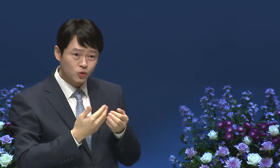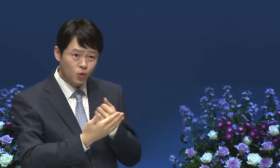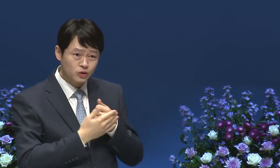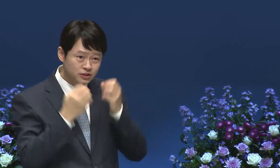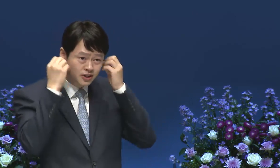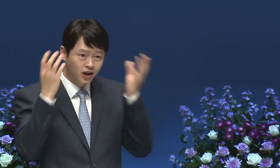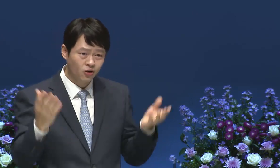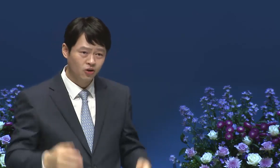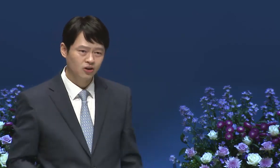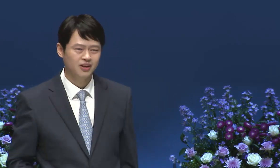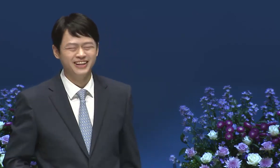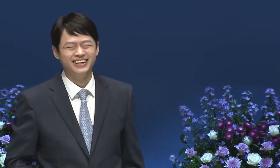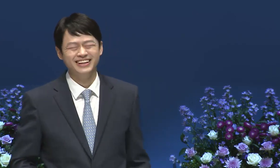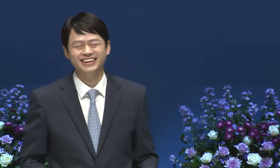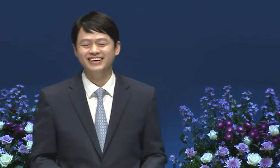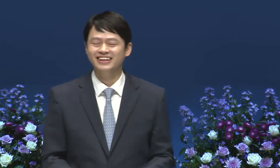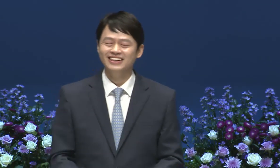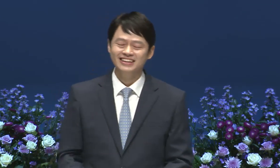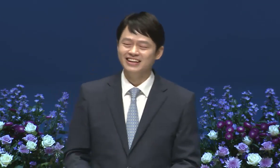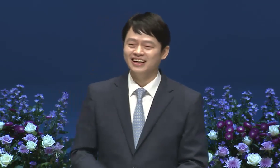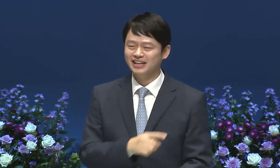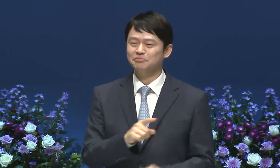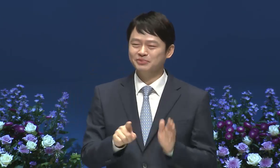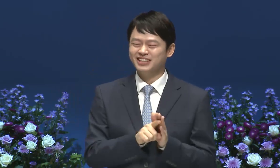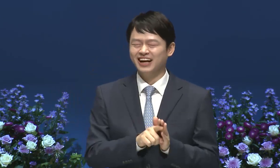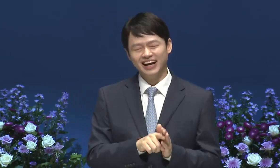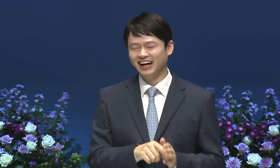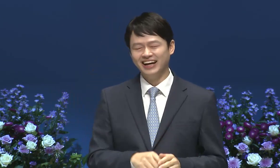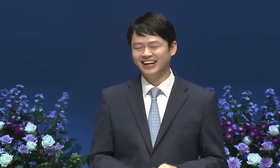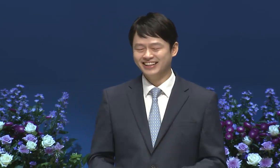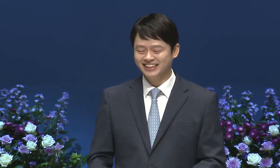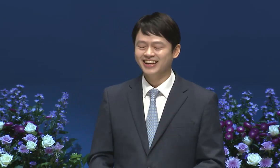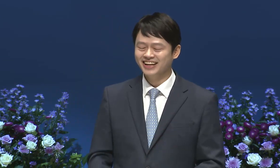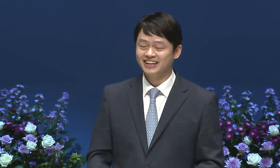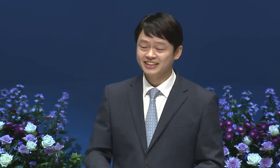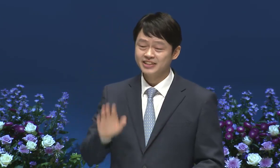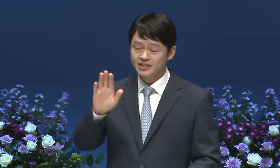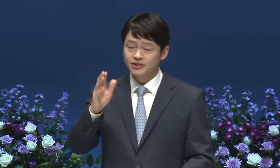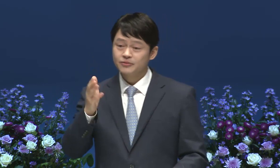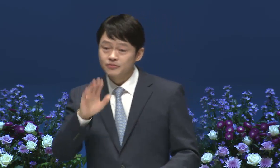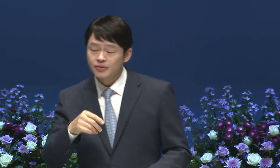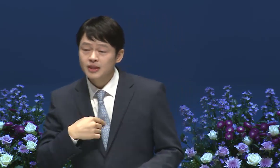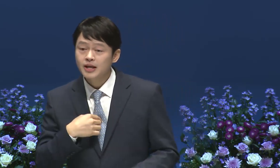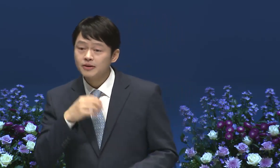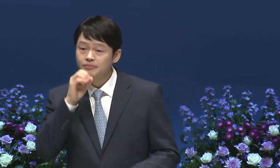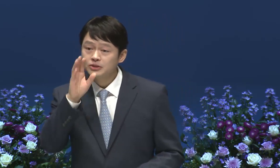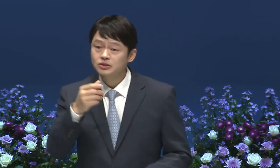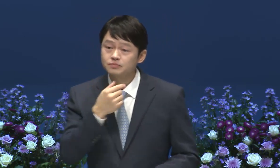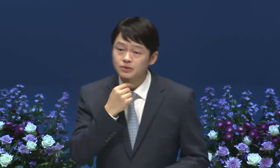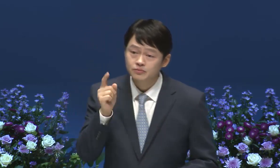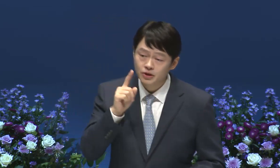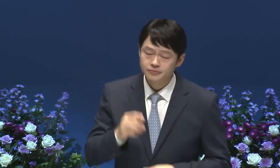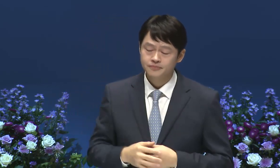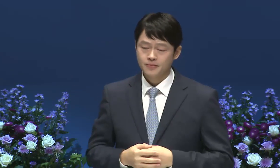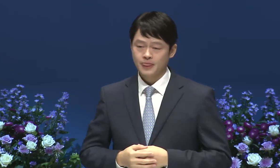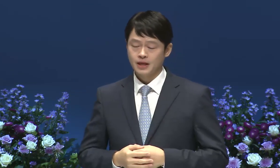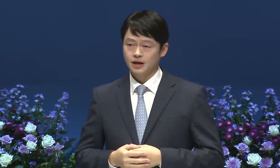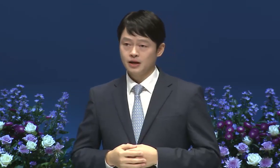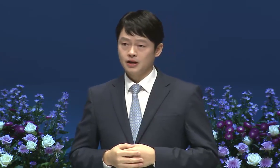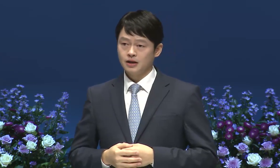모르는 분이 갑자기 와서 제 귀에 저 귀 들리라고 그렇게 갑자기 제 귀에 손을 꽂으시더라고요. 하지만 저는